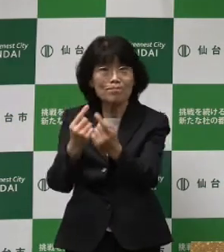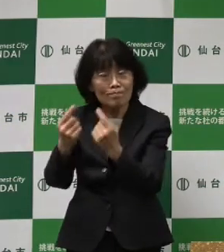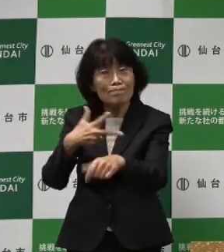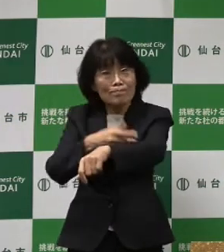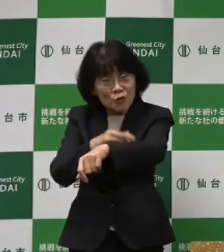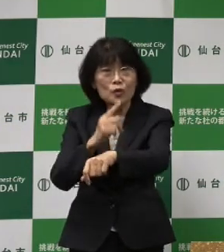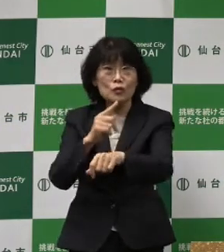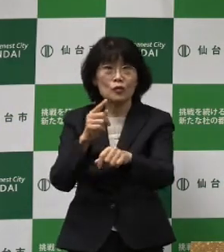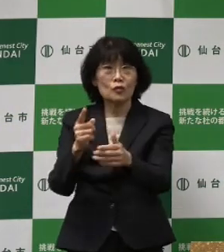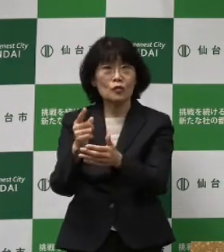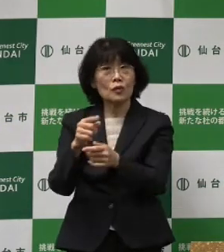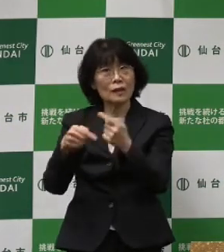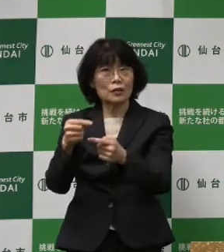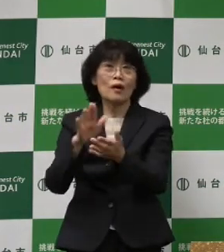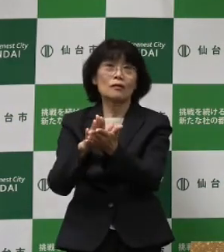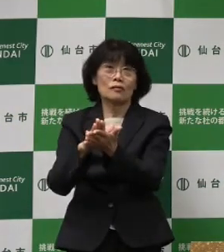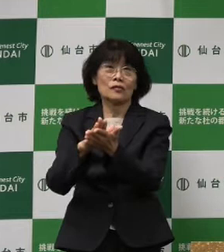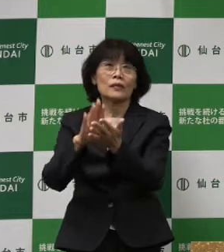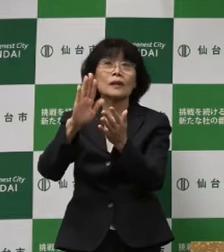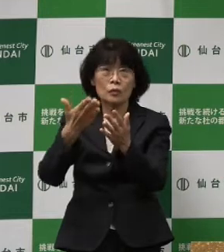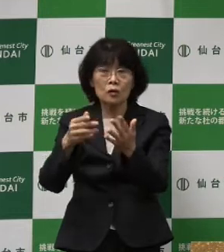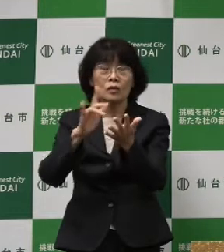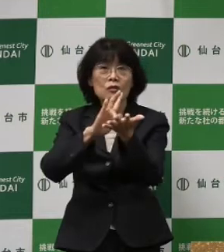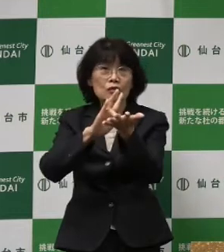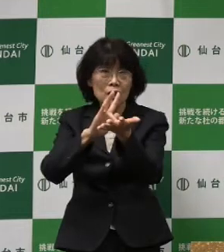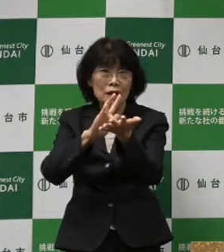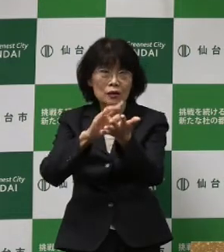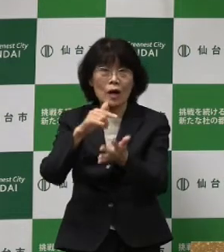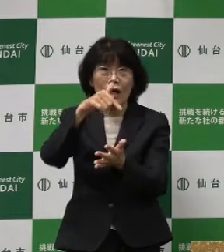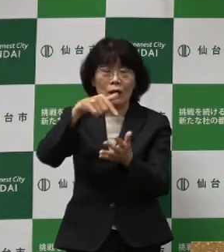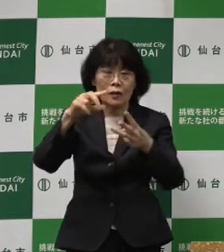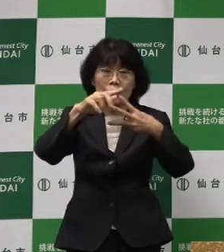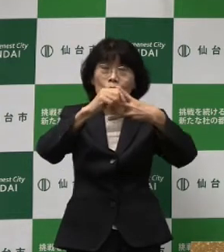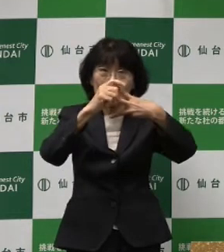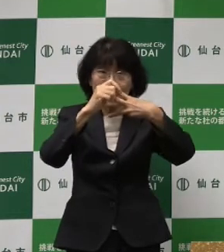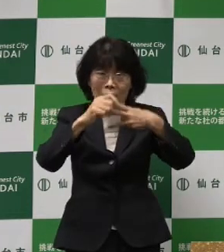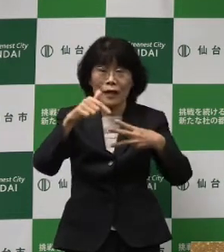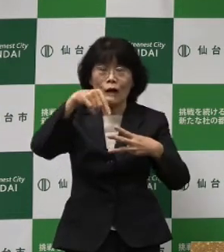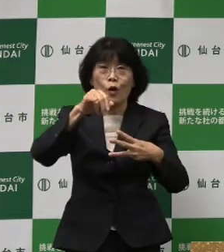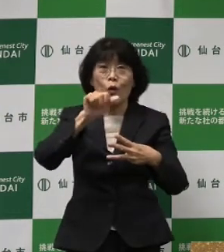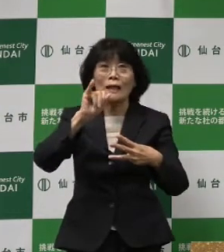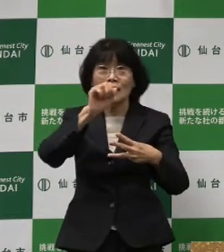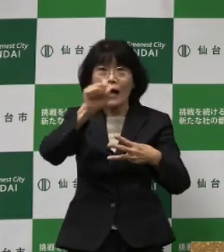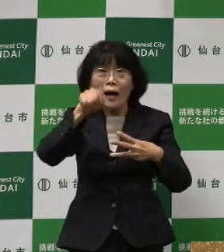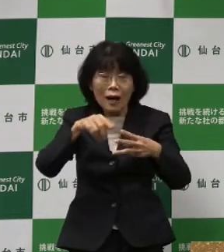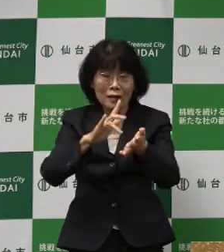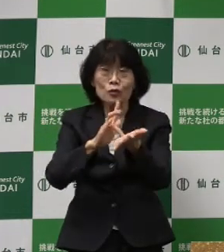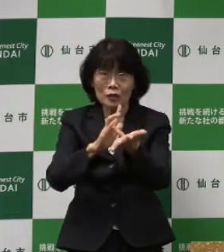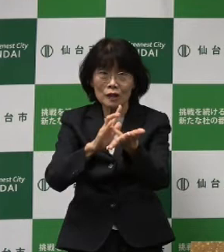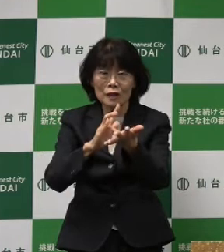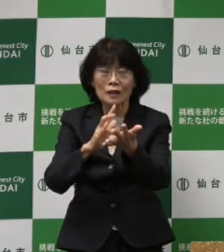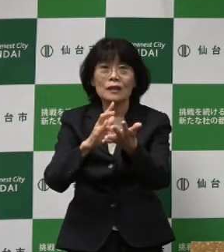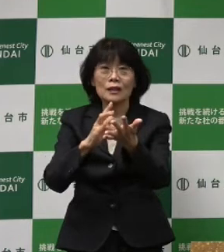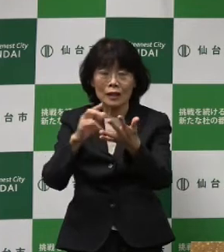ば、ファイザーでそのままファイザー、モデルナだったらファイザーが